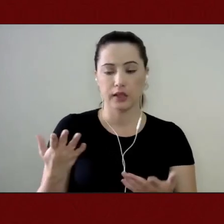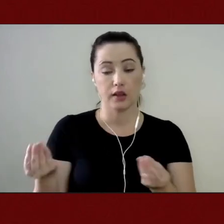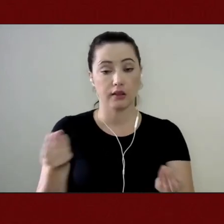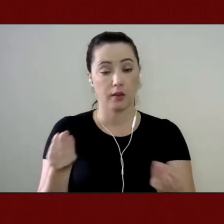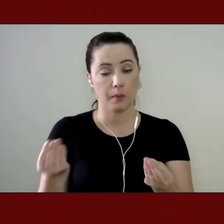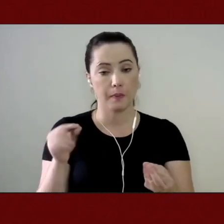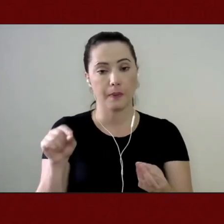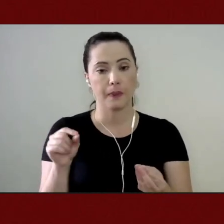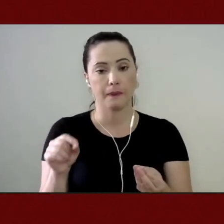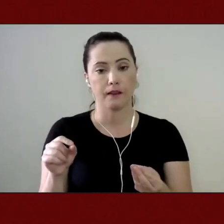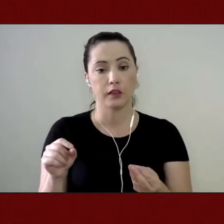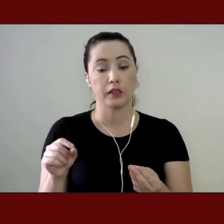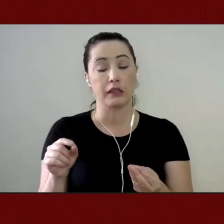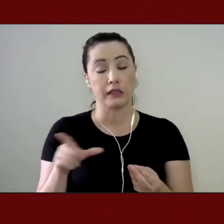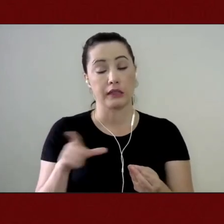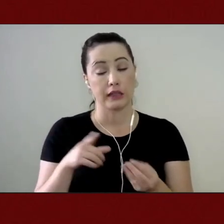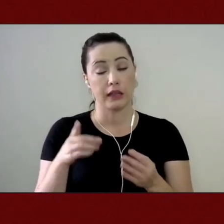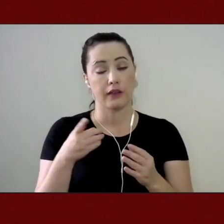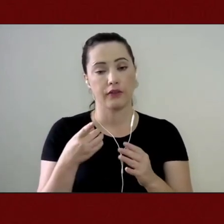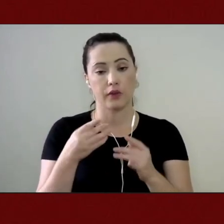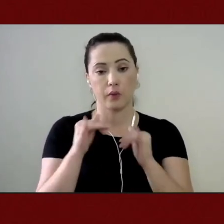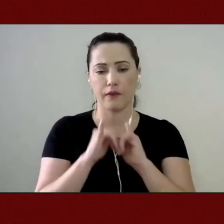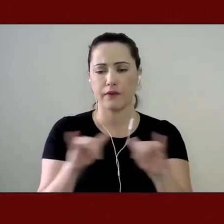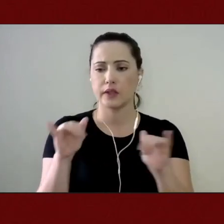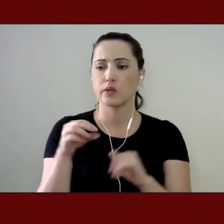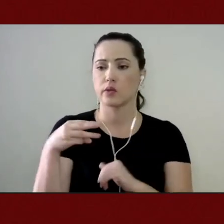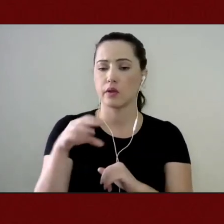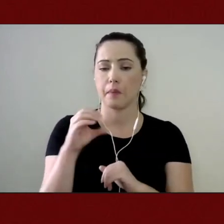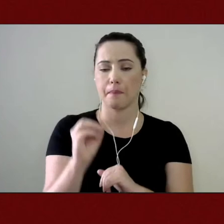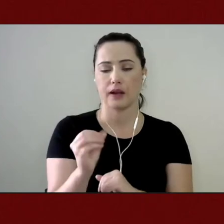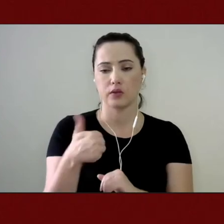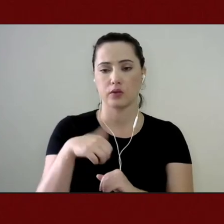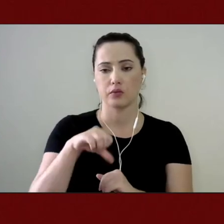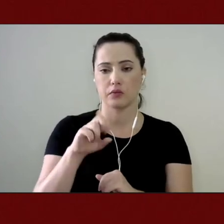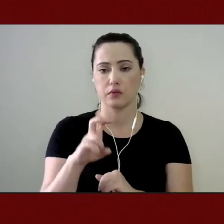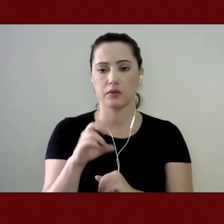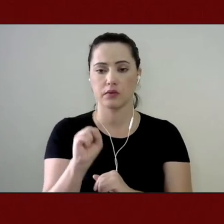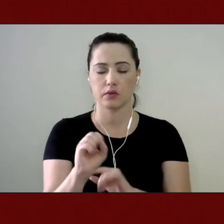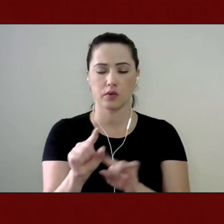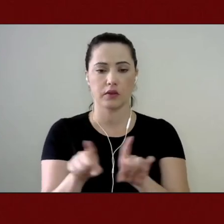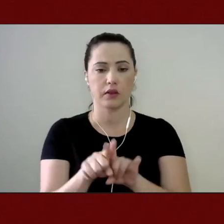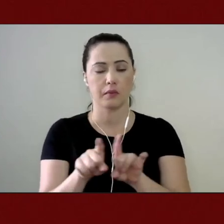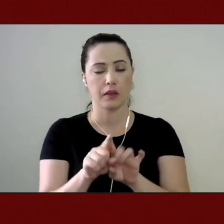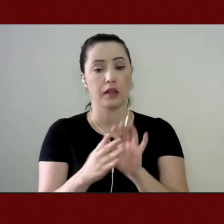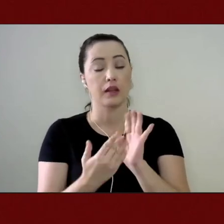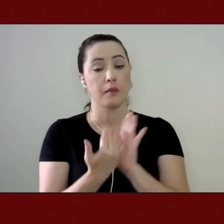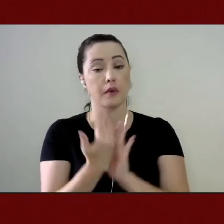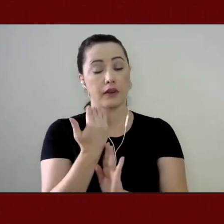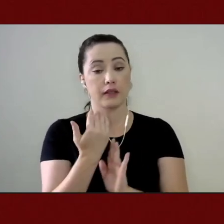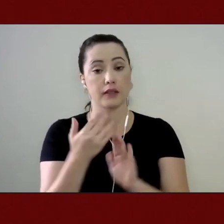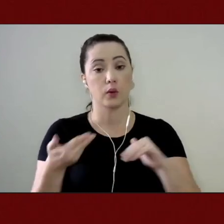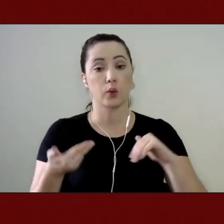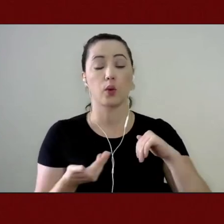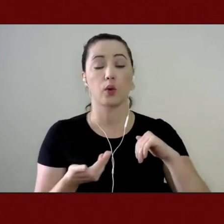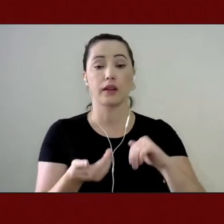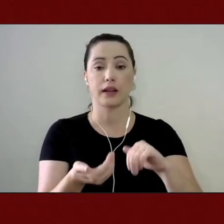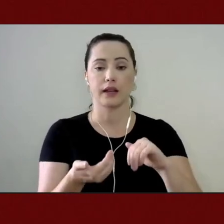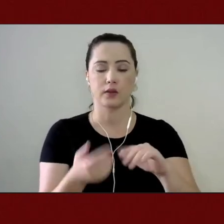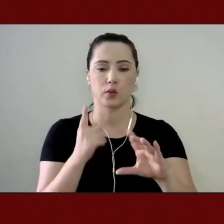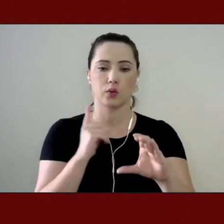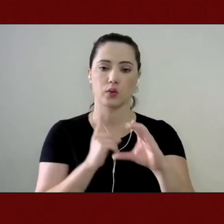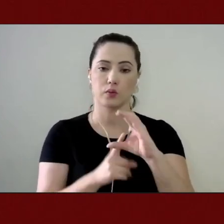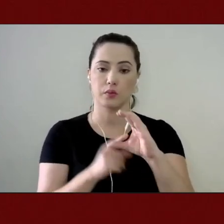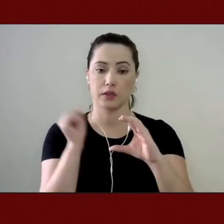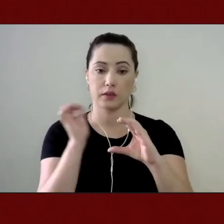Com a declaração de março de 1958 e com o programa aprovado no Congresso de 1960, os comunistas